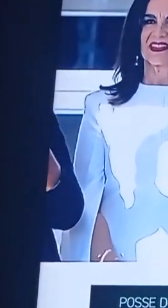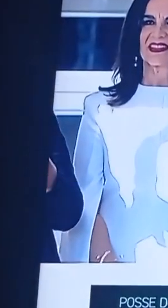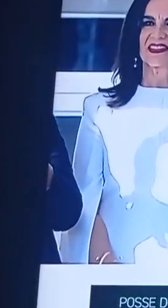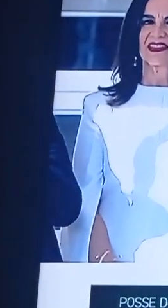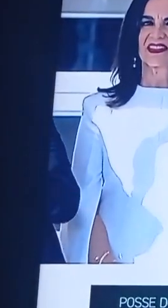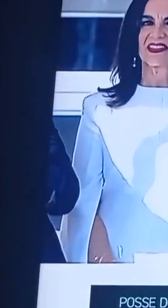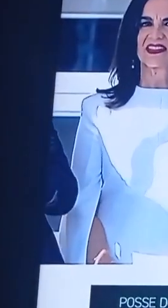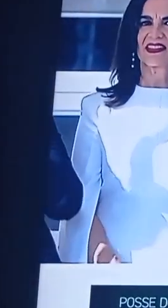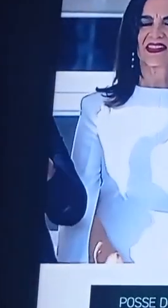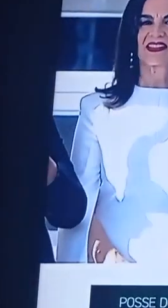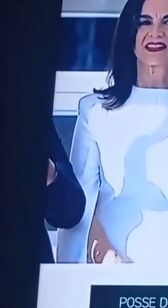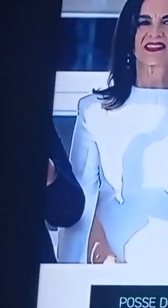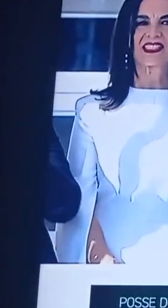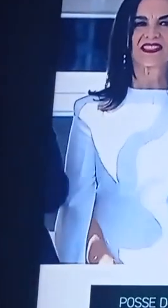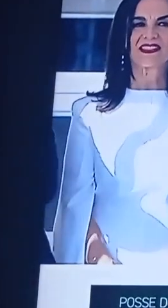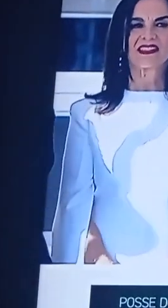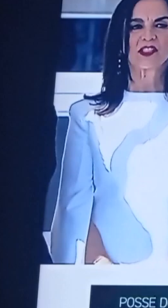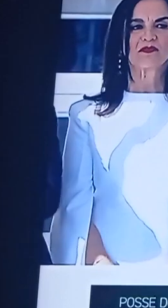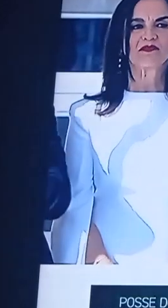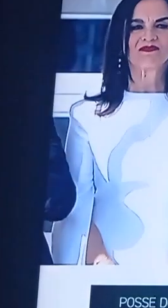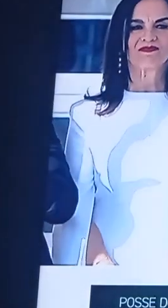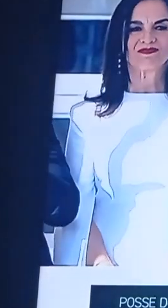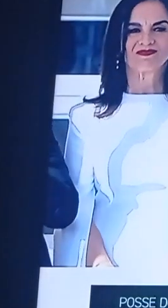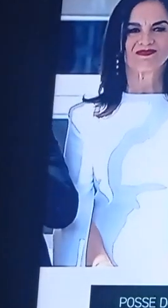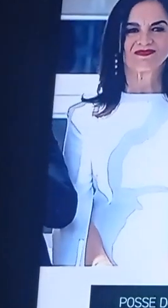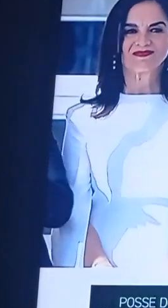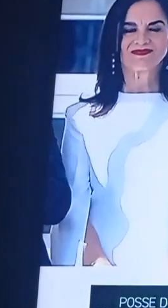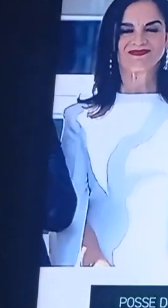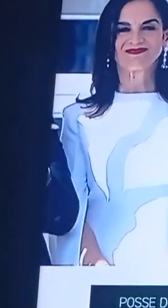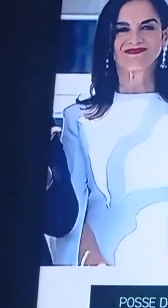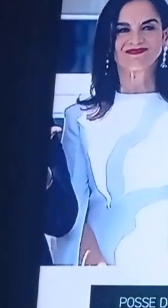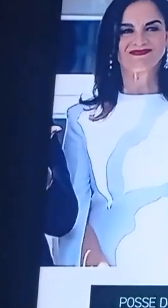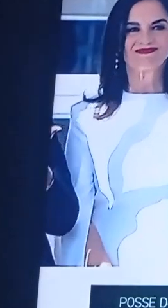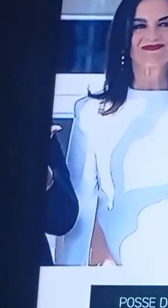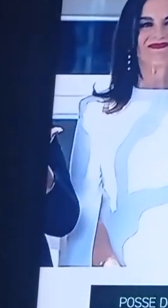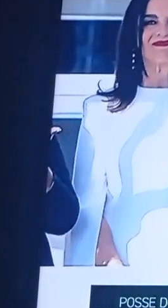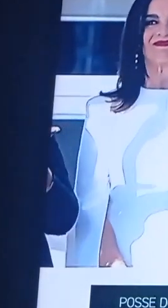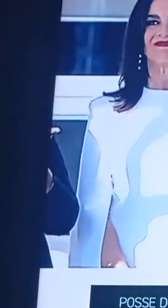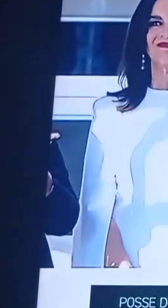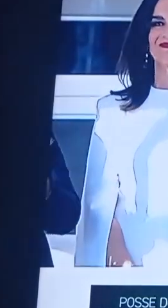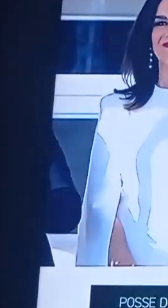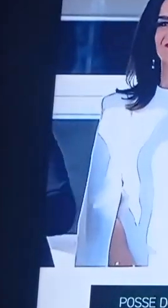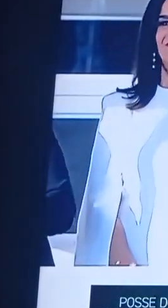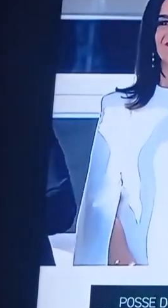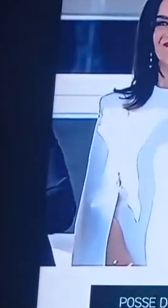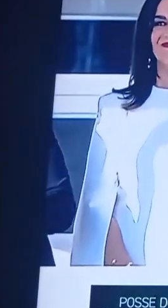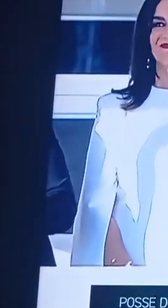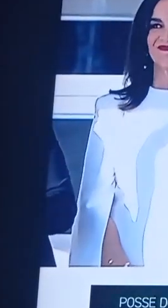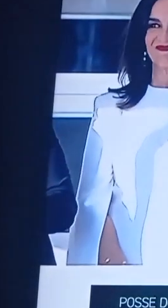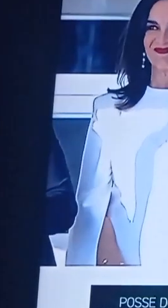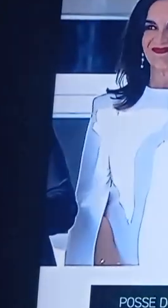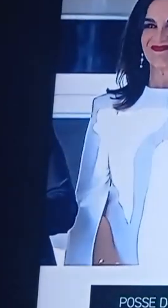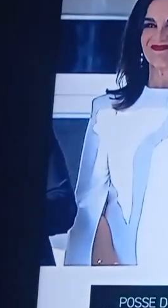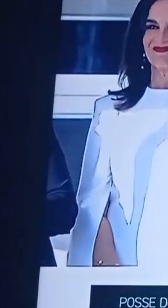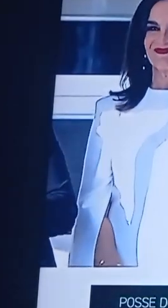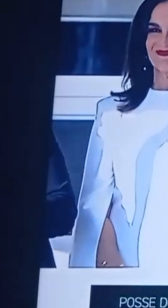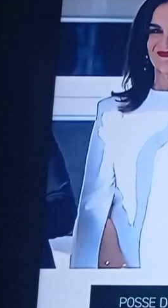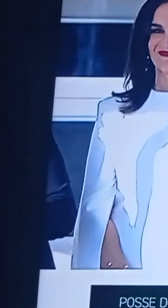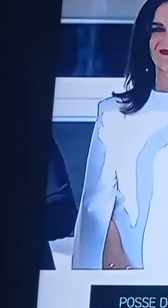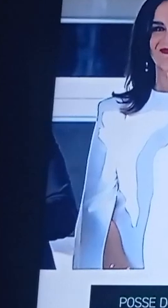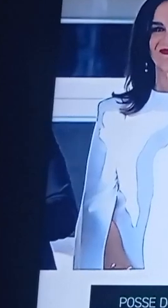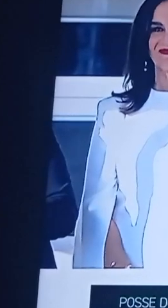e se apropriar do verde amarelo que pertence a todo o povo brasileiro.